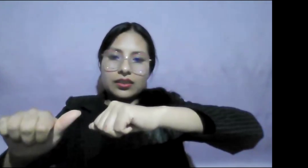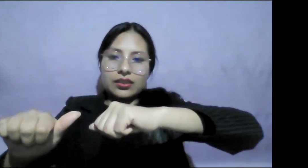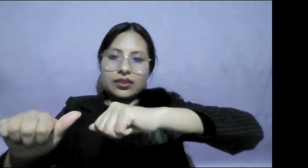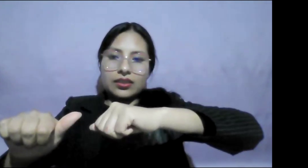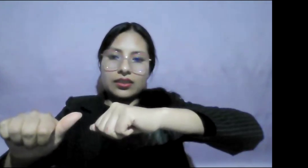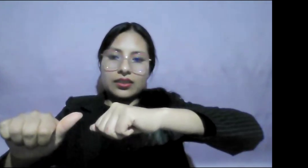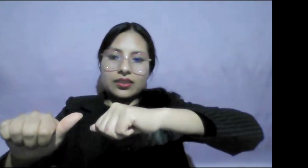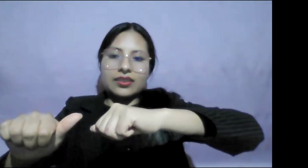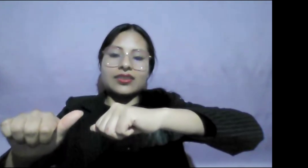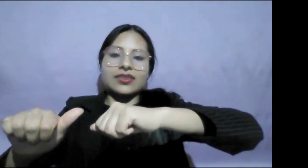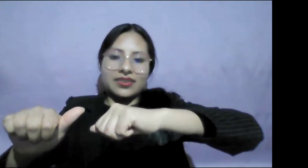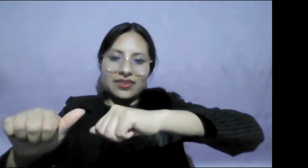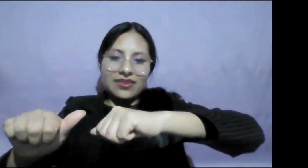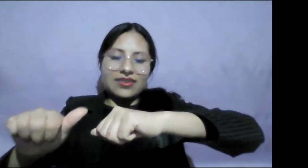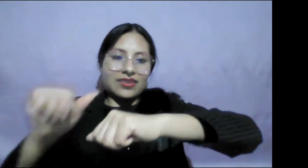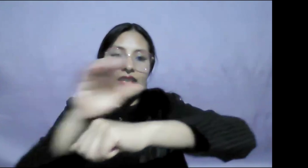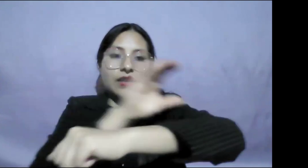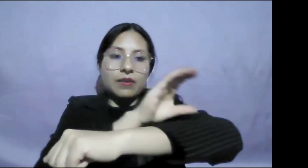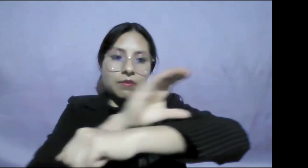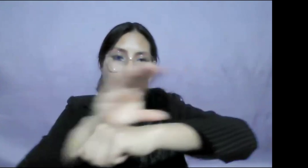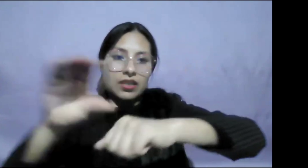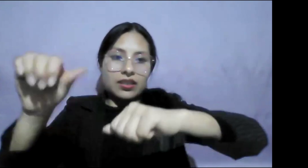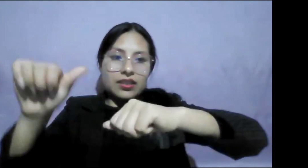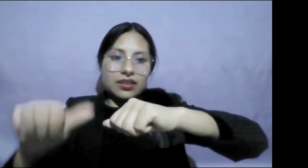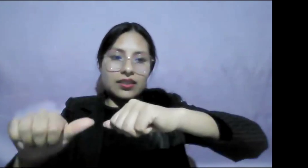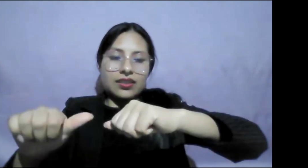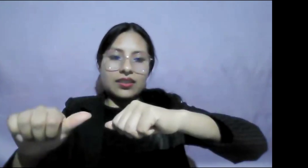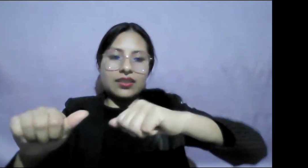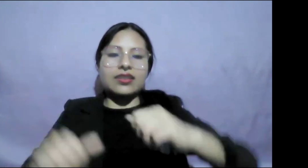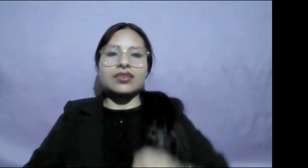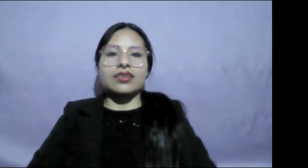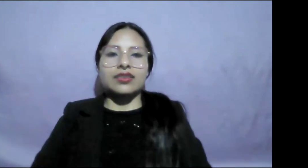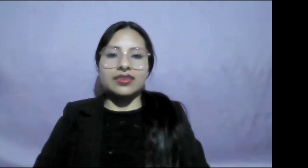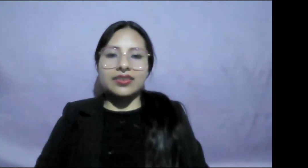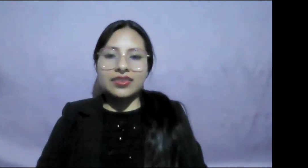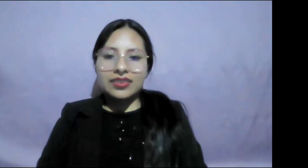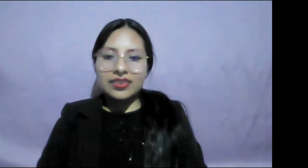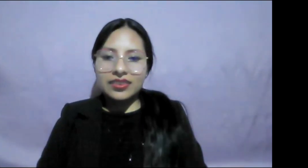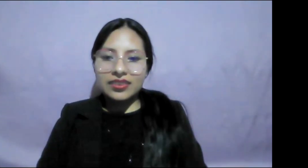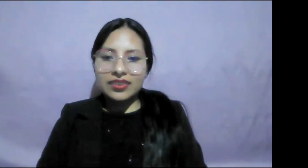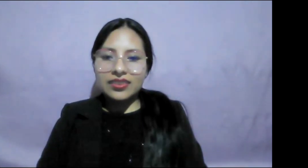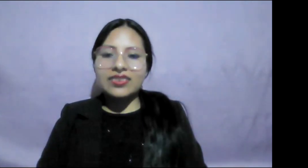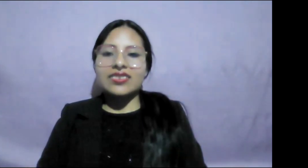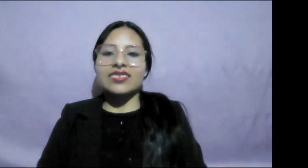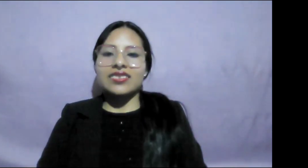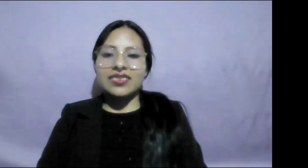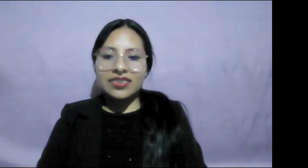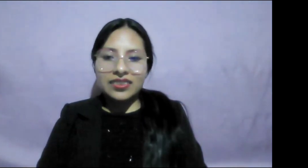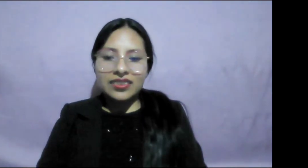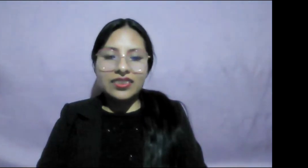de qué departamento del Perú se queridos amigos sí muy